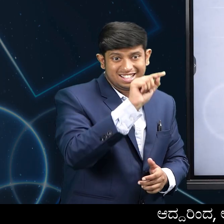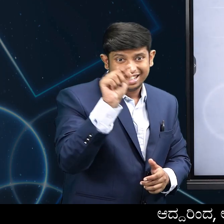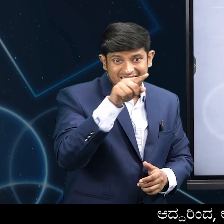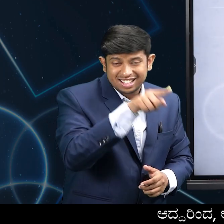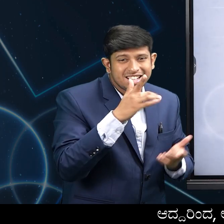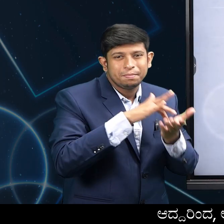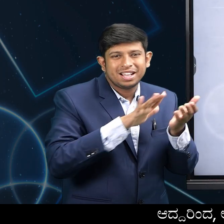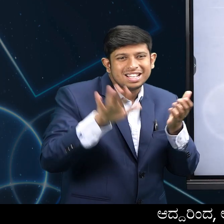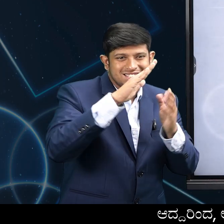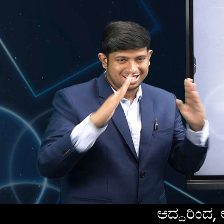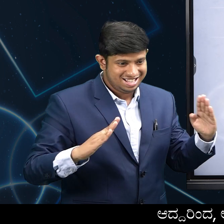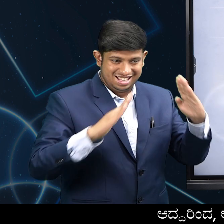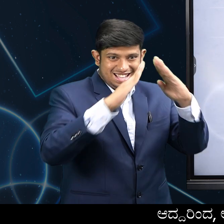ಆದ್ರಿಂದ ಅಗತ್ಯವಿರುವ ಕ್ಯಾನ್ವಾಸ್ ಪ್ರದೇಶವು